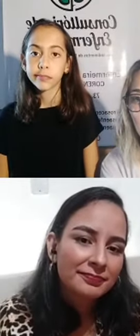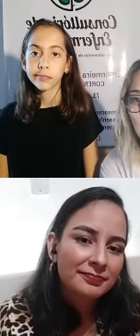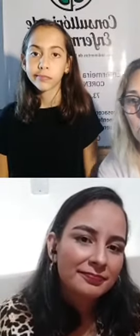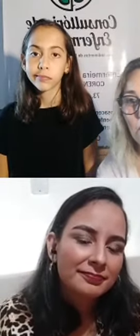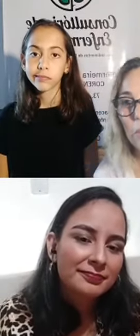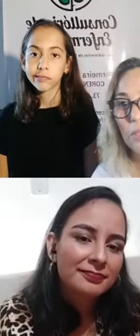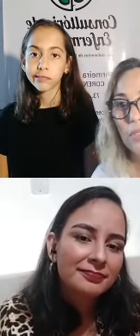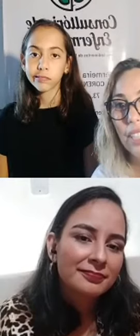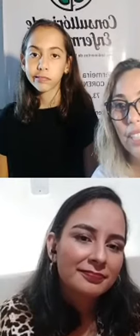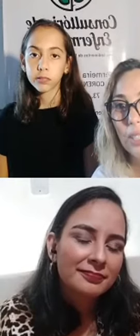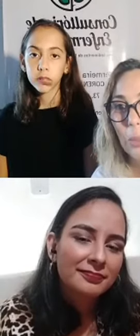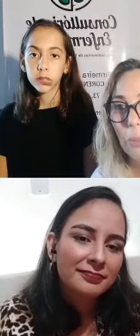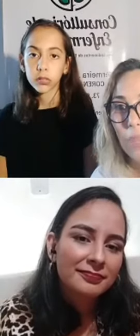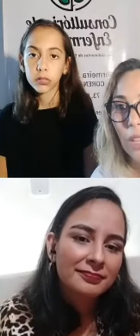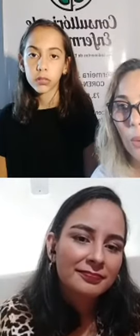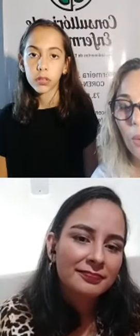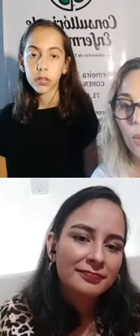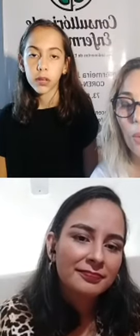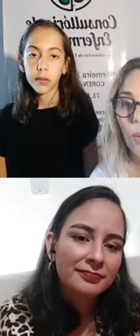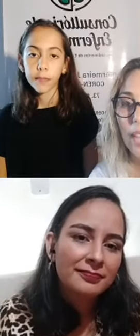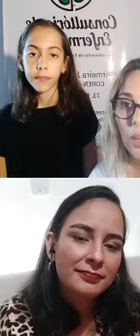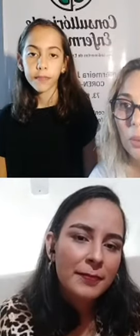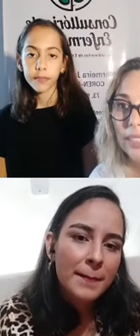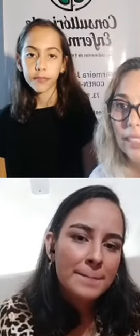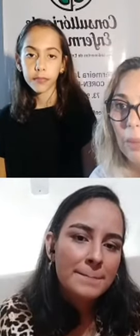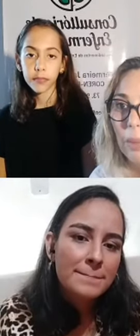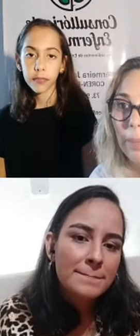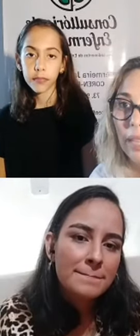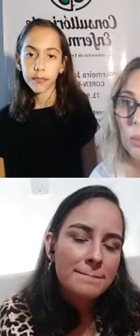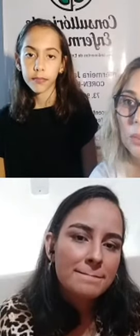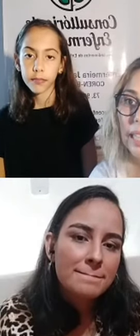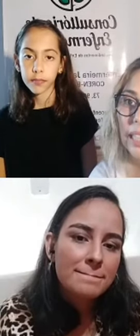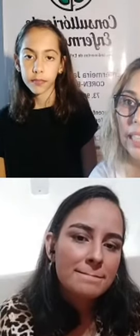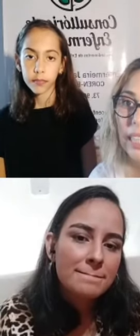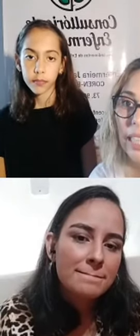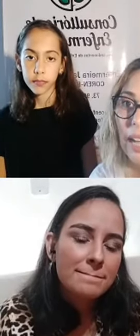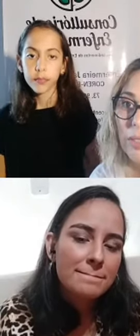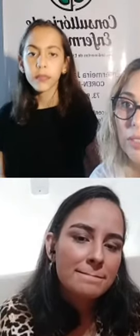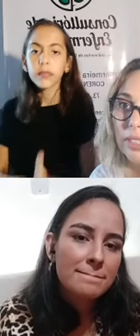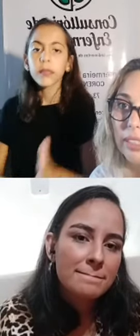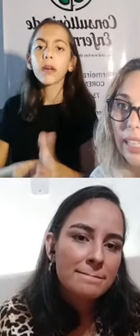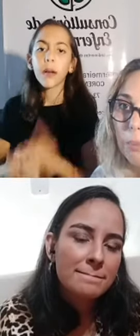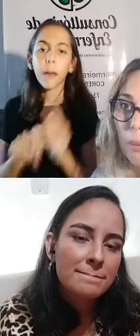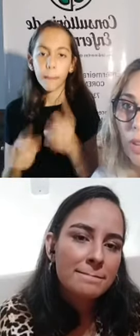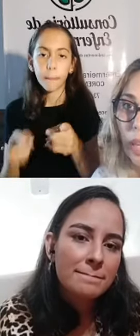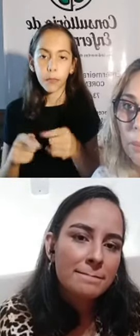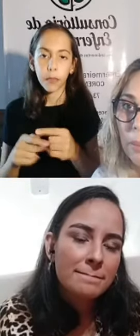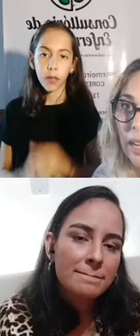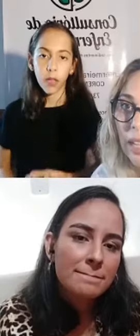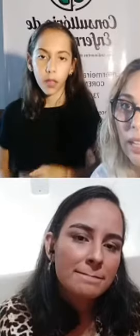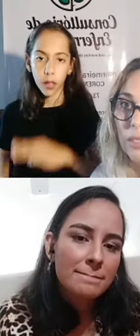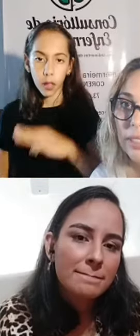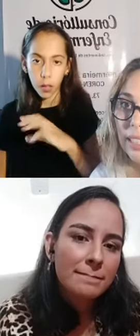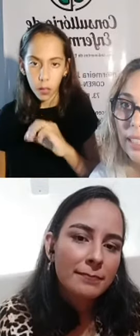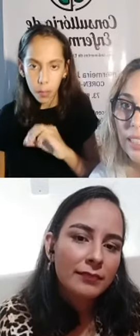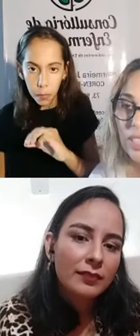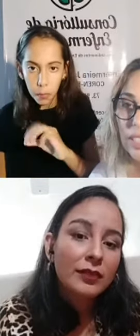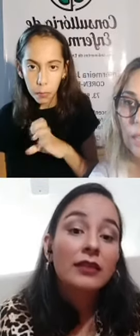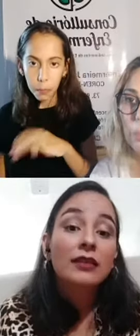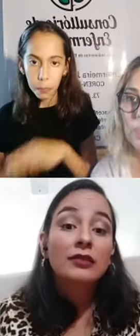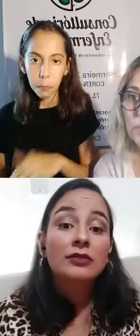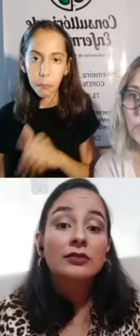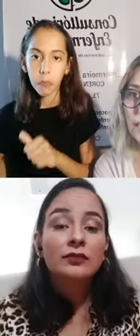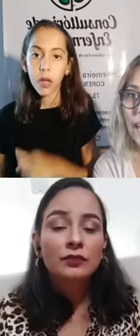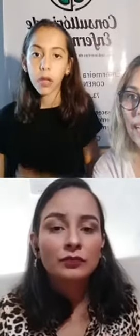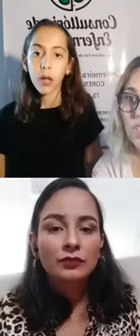Maravilha, maravilhoso ouvir isso. Darlúcia, tem uma pergunta aqui a você, Moema. Você acredita